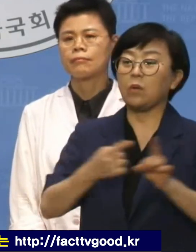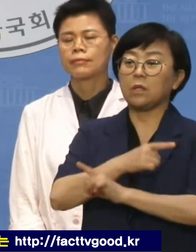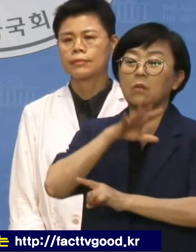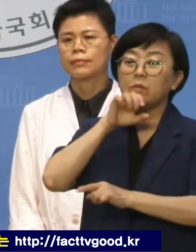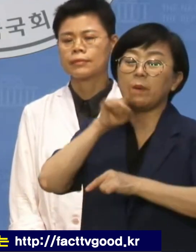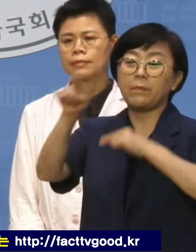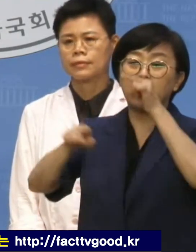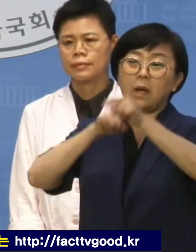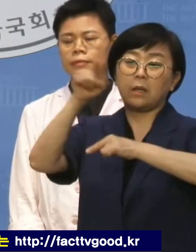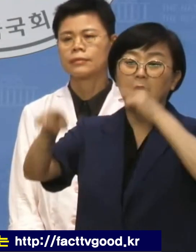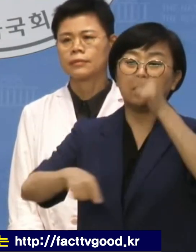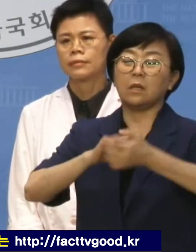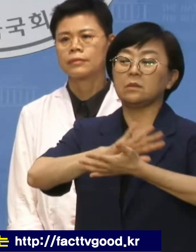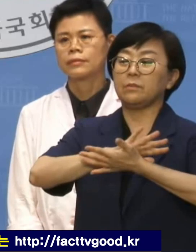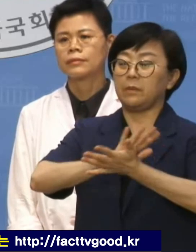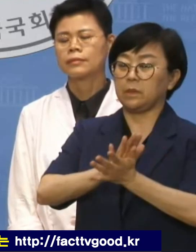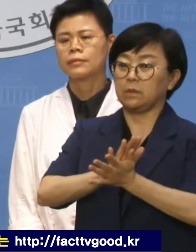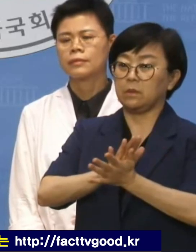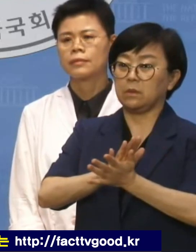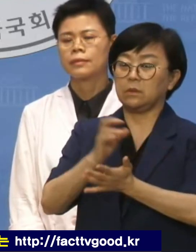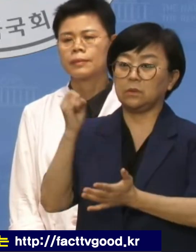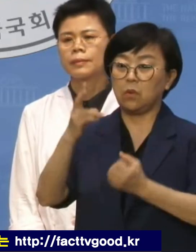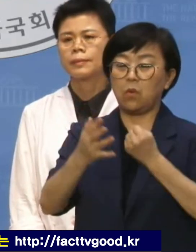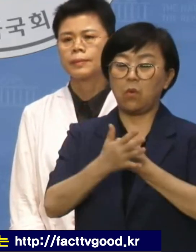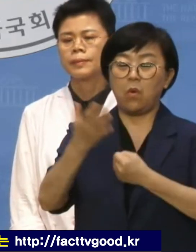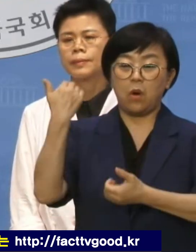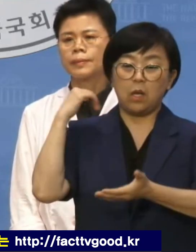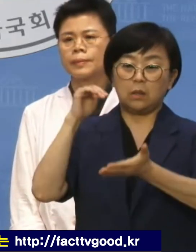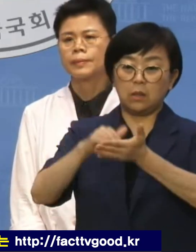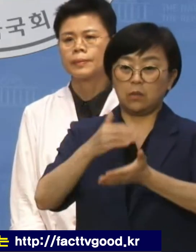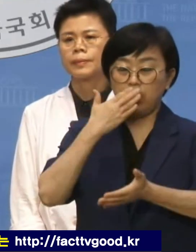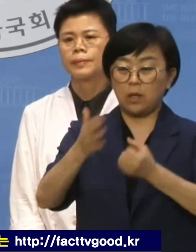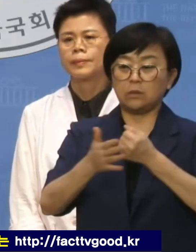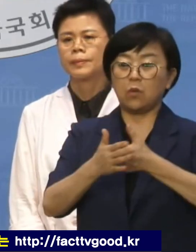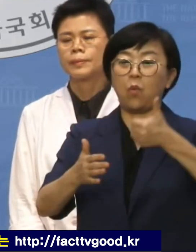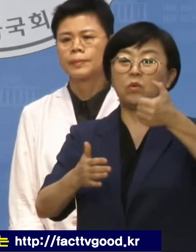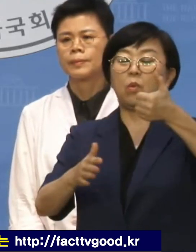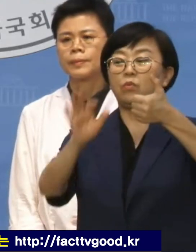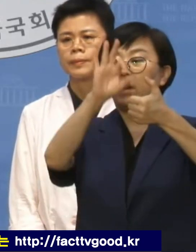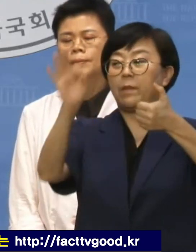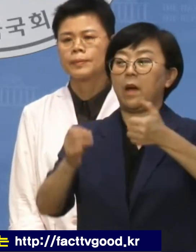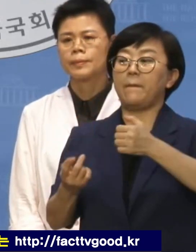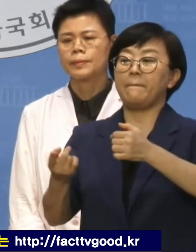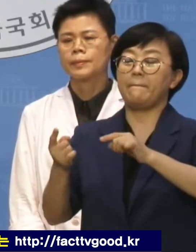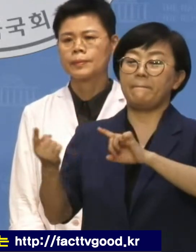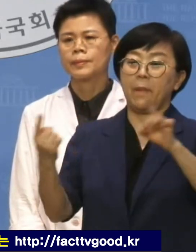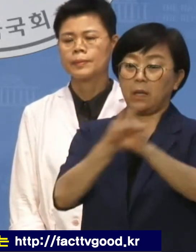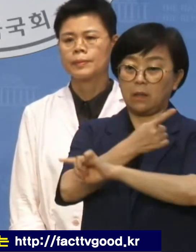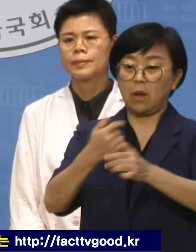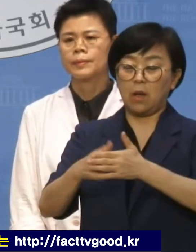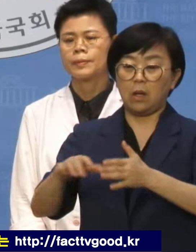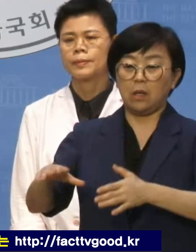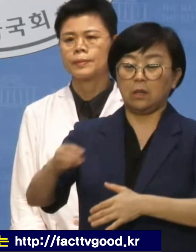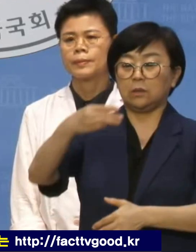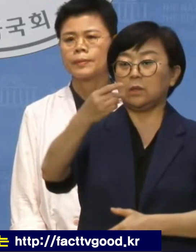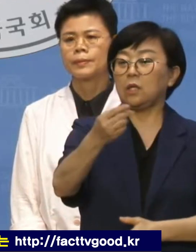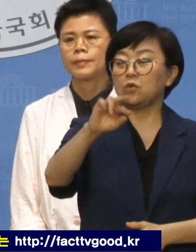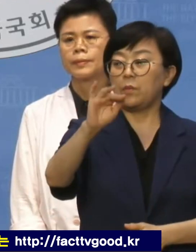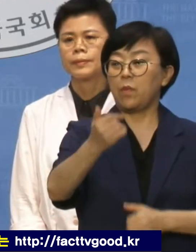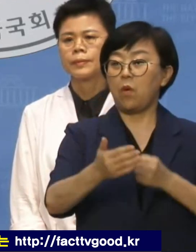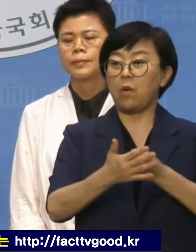주민들의 고통은 얼마나 컸겠습니까? 또 원한 대로 갈 줄 알았는데 55%나 변경된 데서 갑자기 태촌면